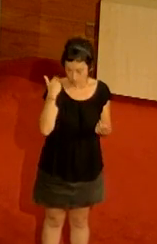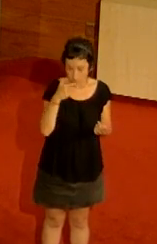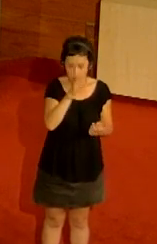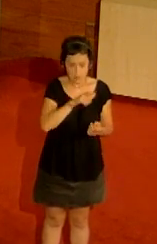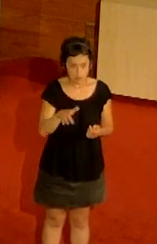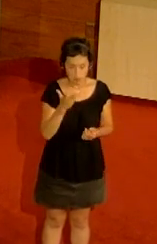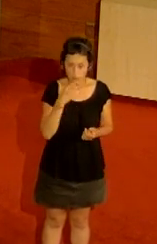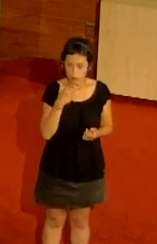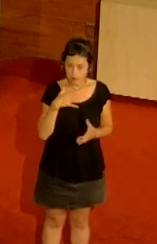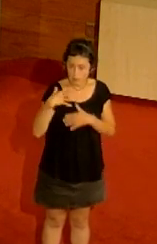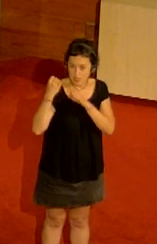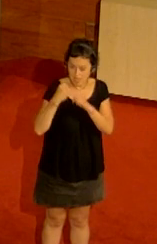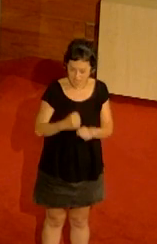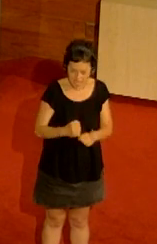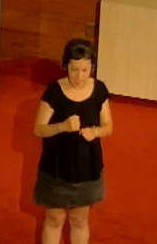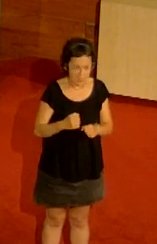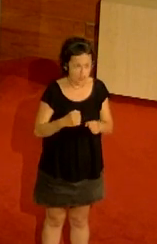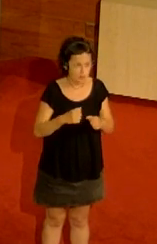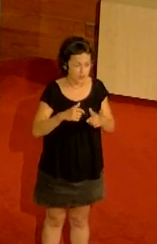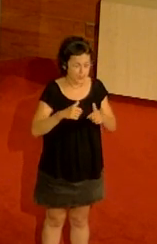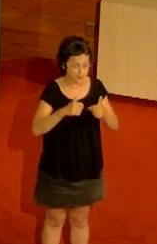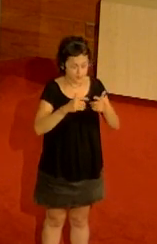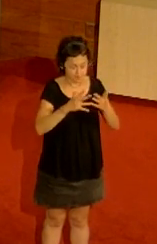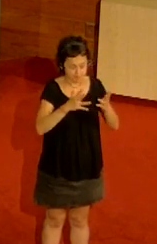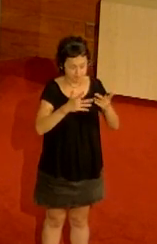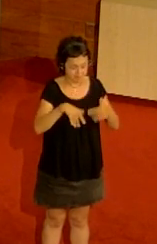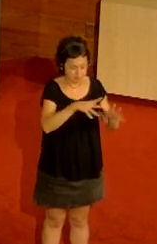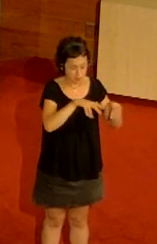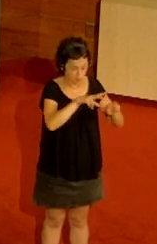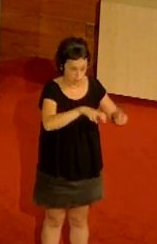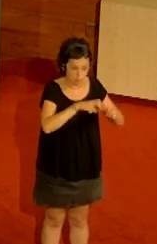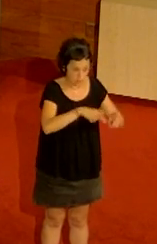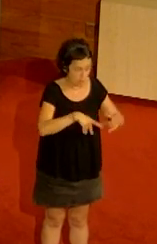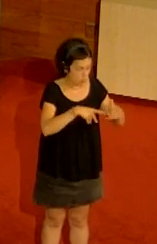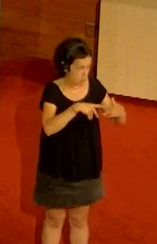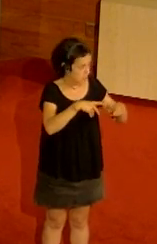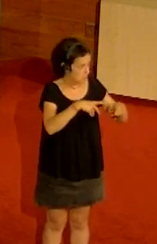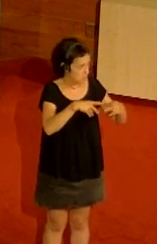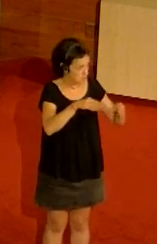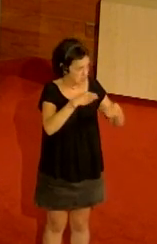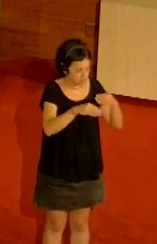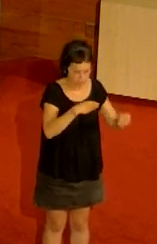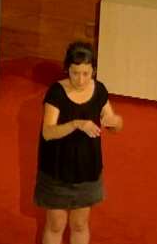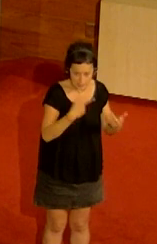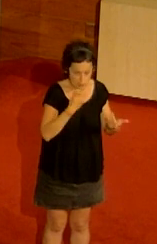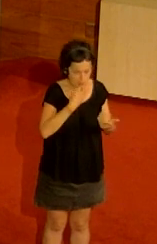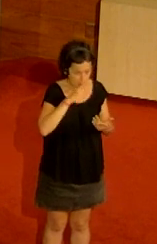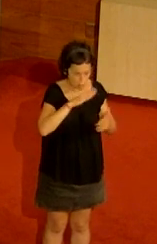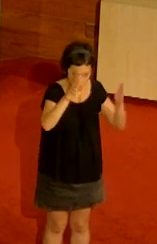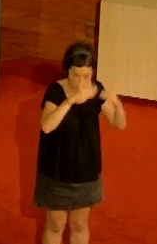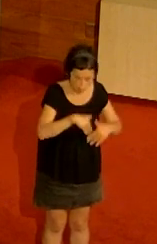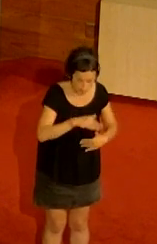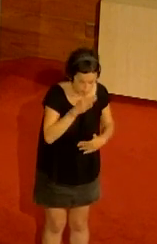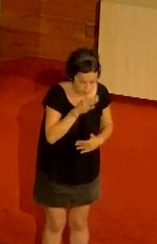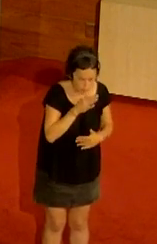años en los campos de plástico de Almería, muchos años y no tiene padrón todavía, sin contratos de trabajo. Es decir, en general,